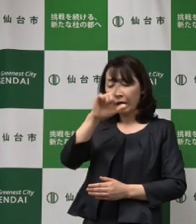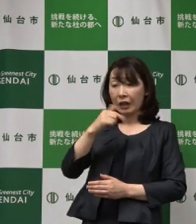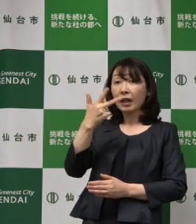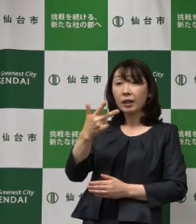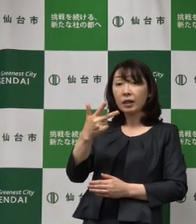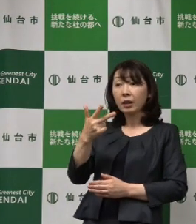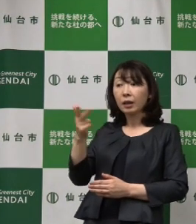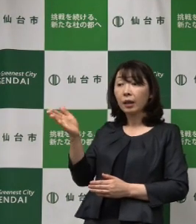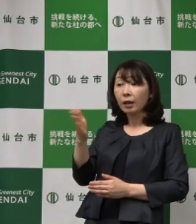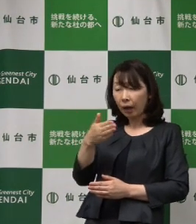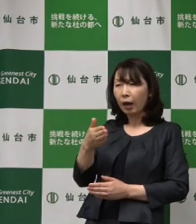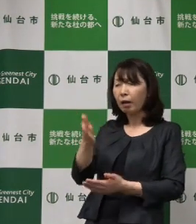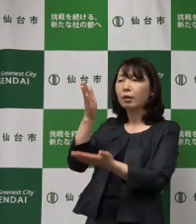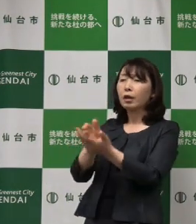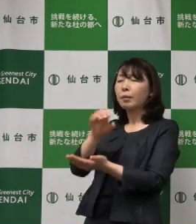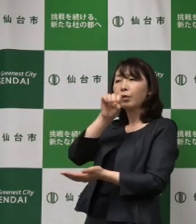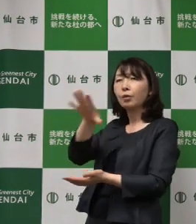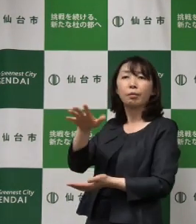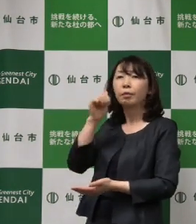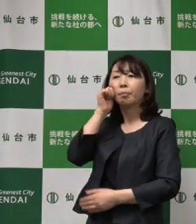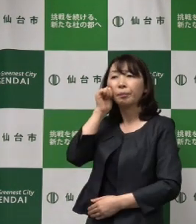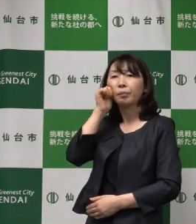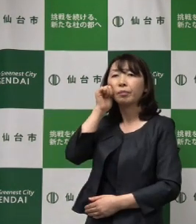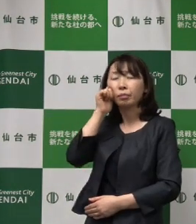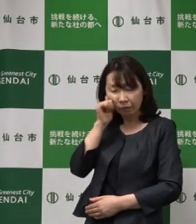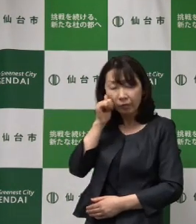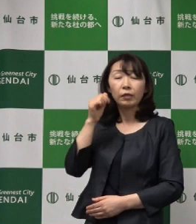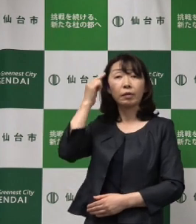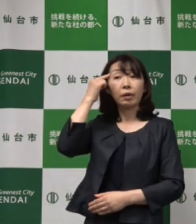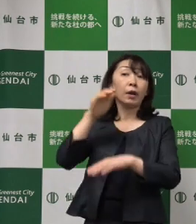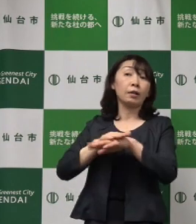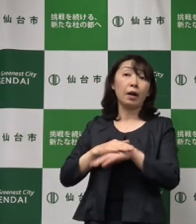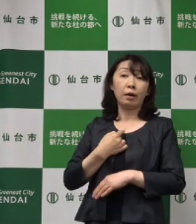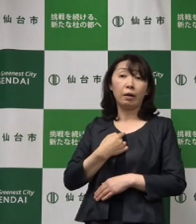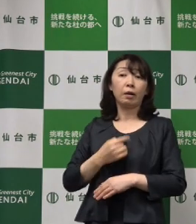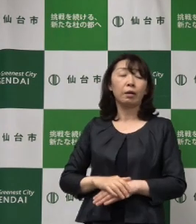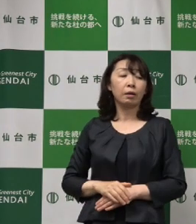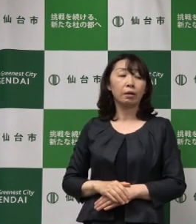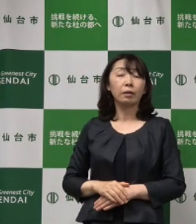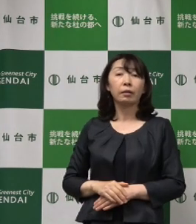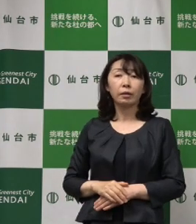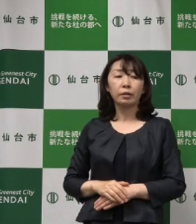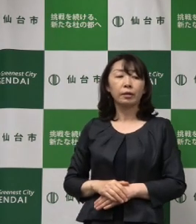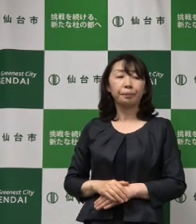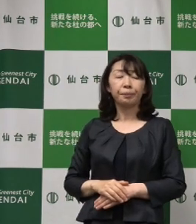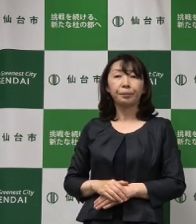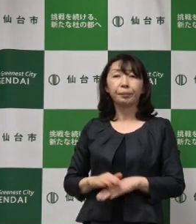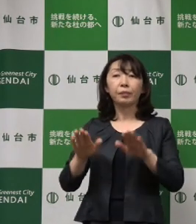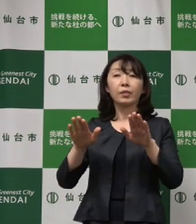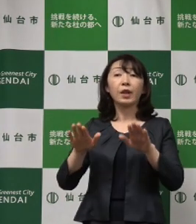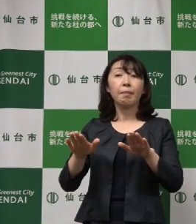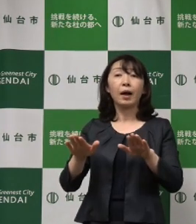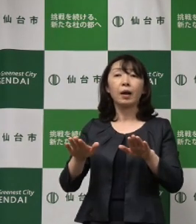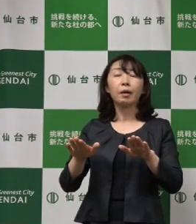棄するということはできないものと認識をしております。そういう意味では今でき